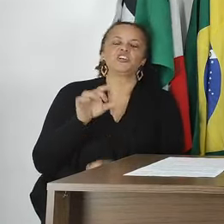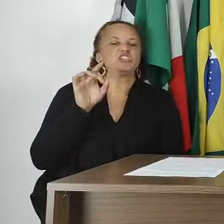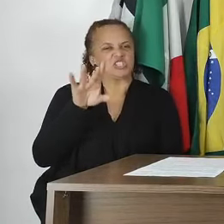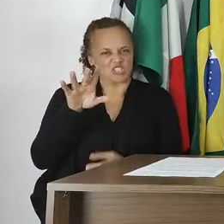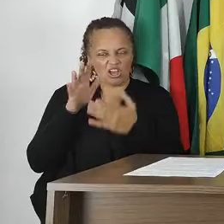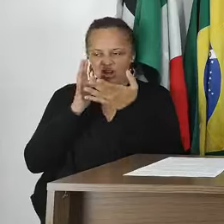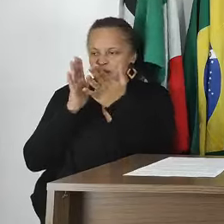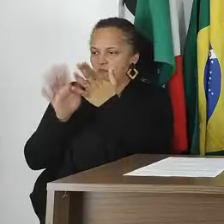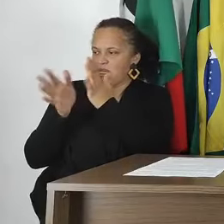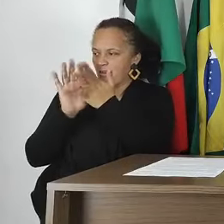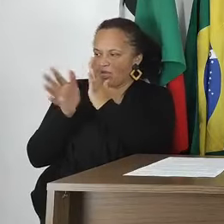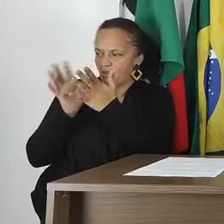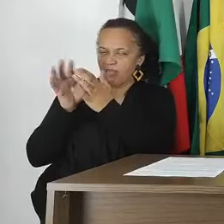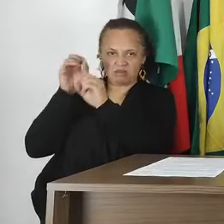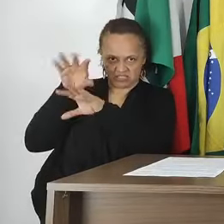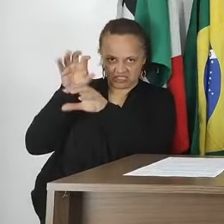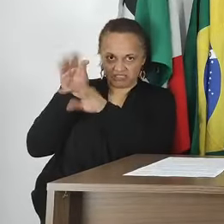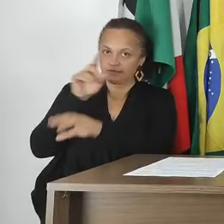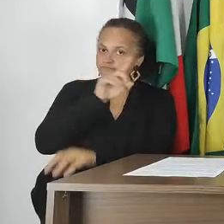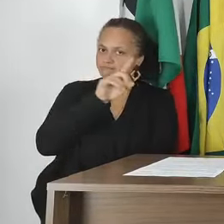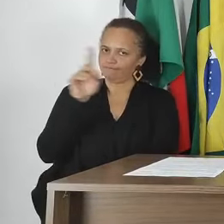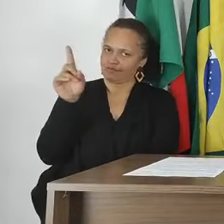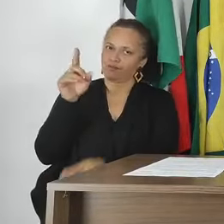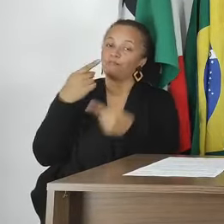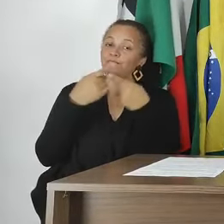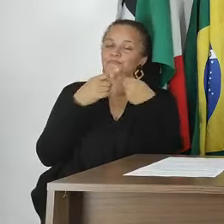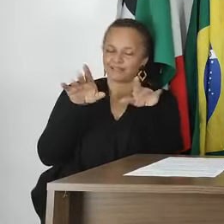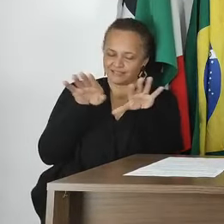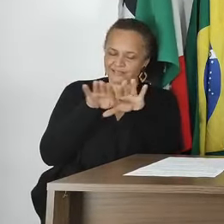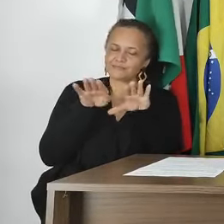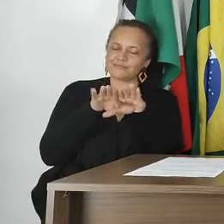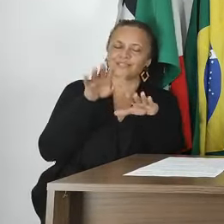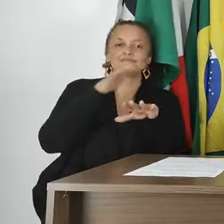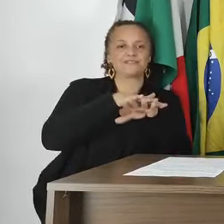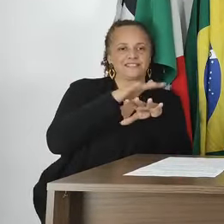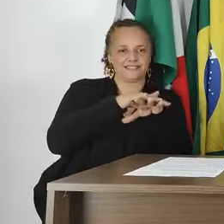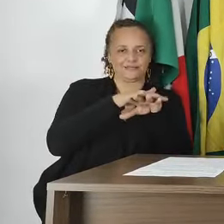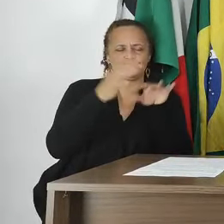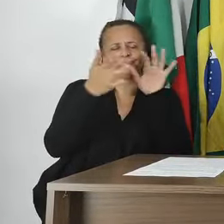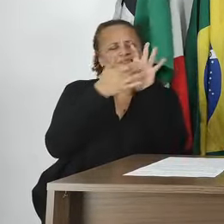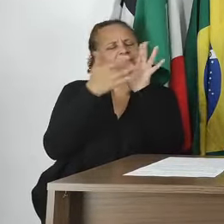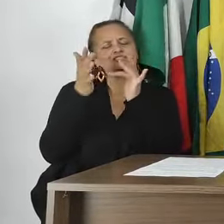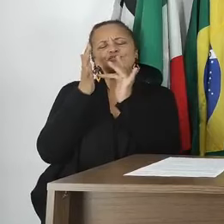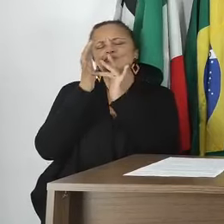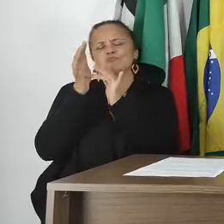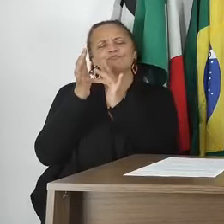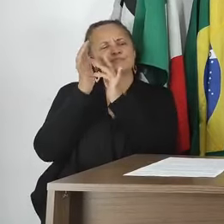palavras. Jesus Cristo foi sem dúvida o maior exemplo